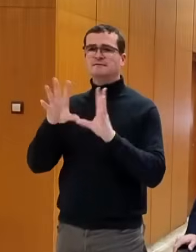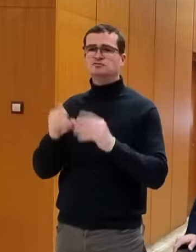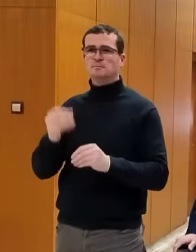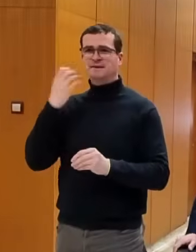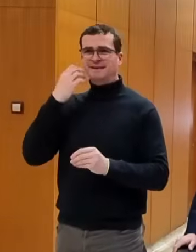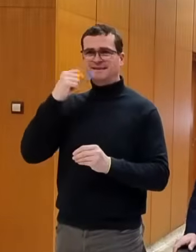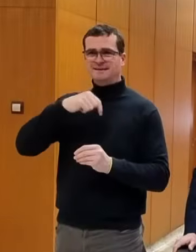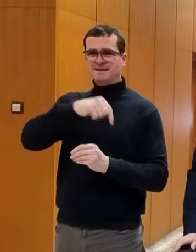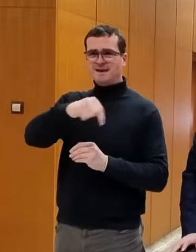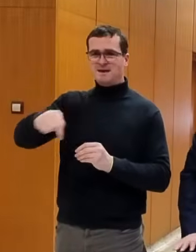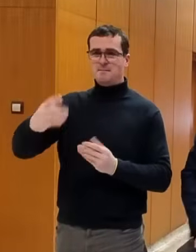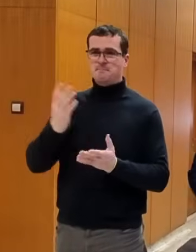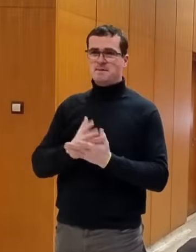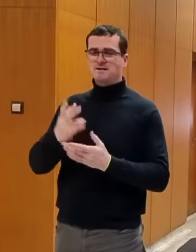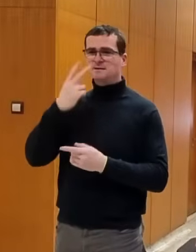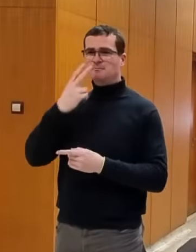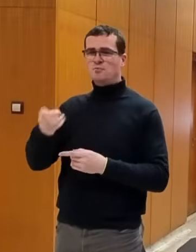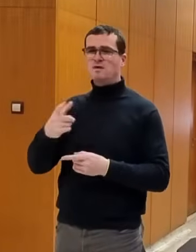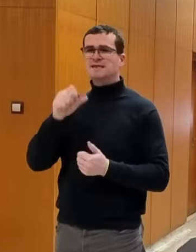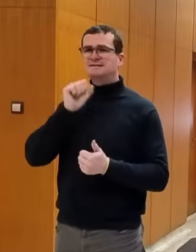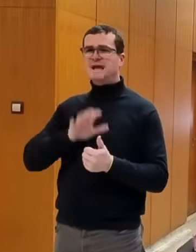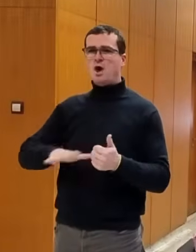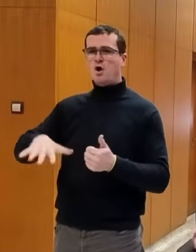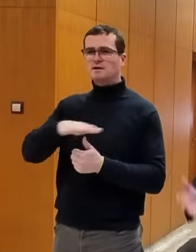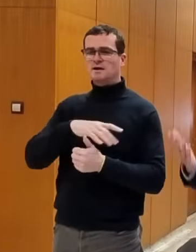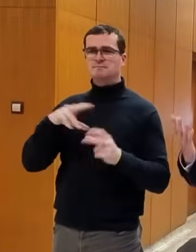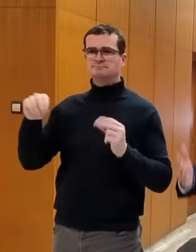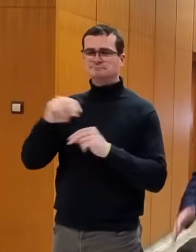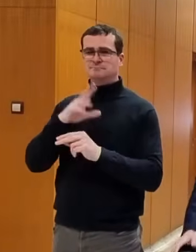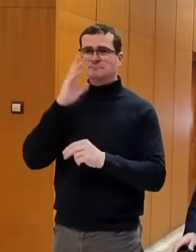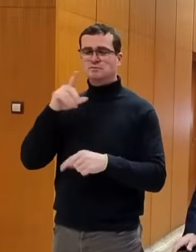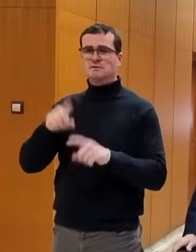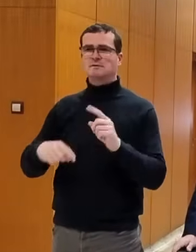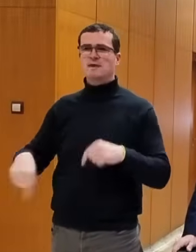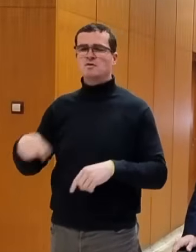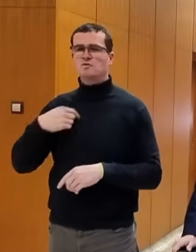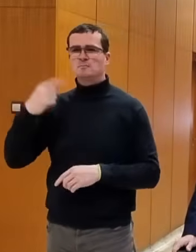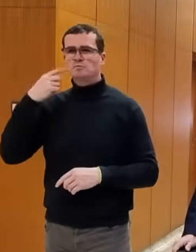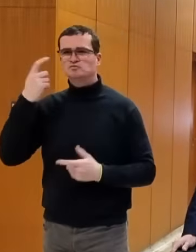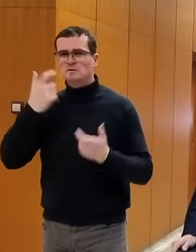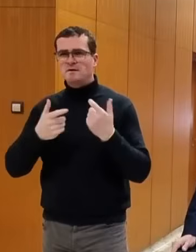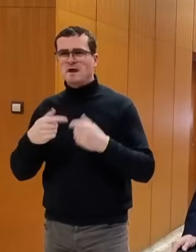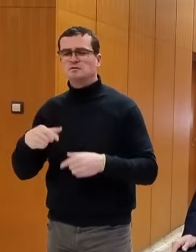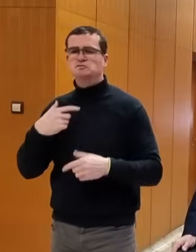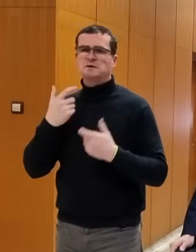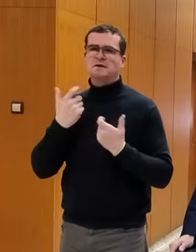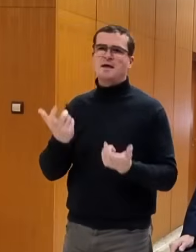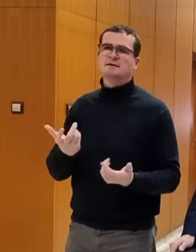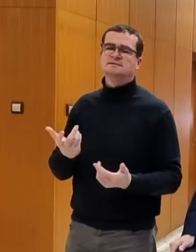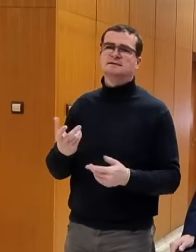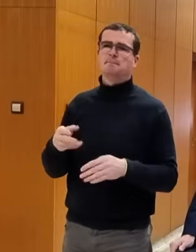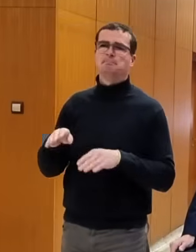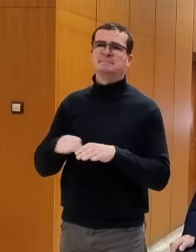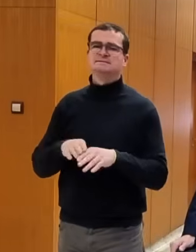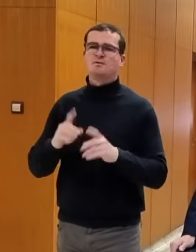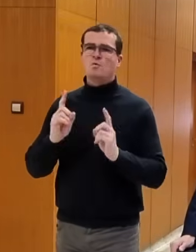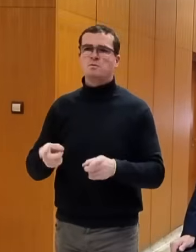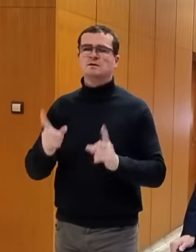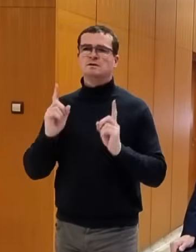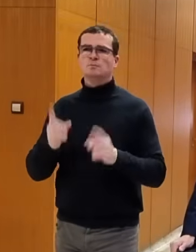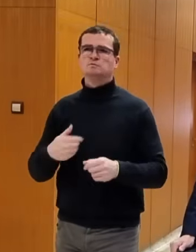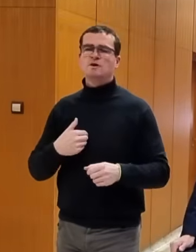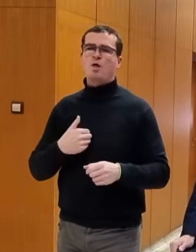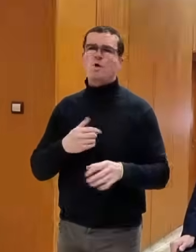všetkými obcami, ktorí boli dotknuté z pohľadu Záhoria. Budeme s nimi hovoriť. Ja som počul niektoré názory. Samozrejme, ministerstvo obrany by